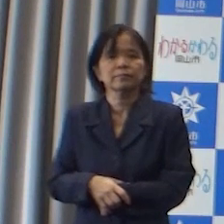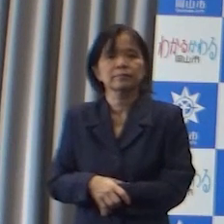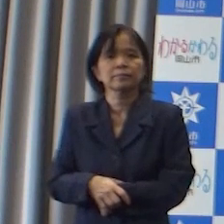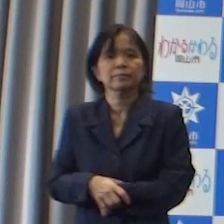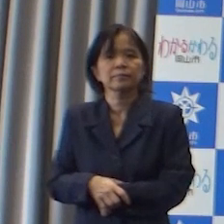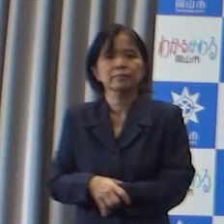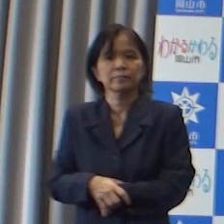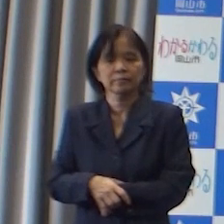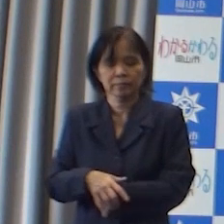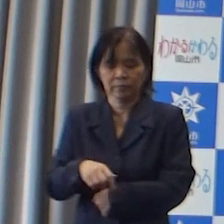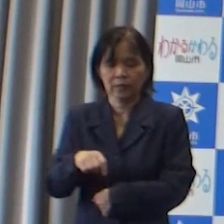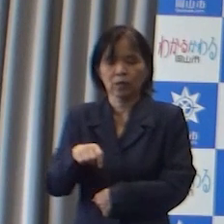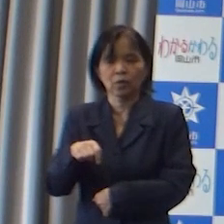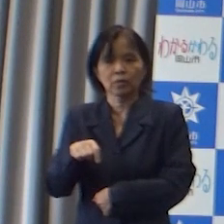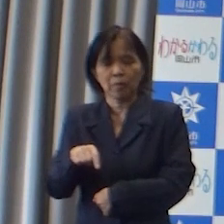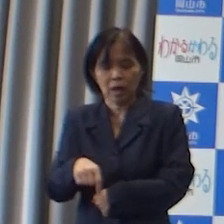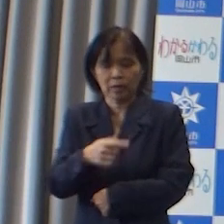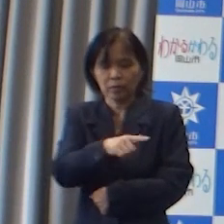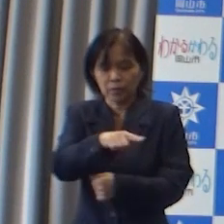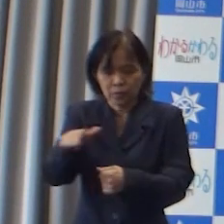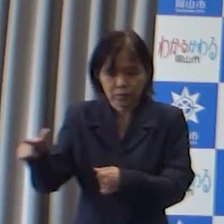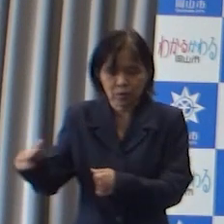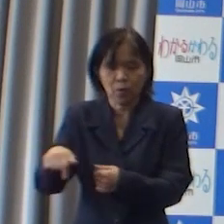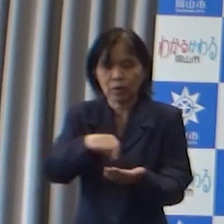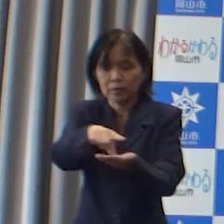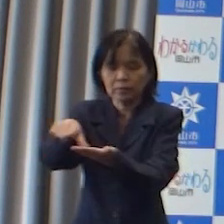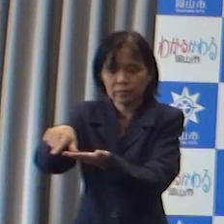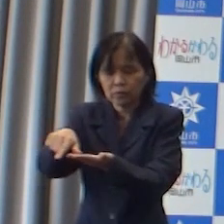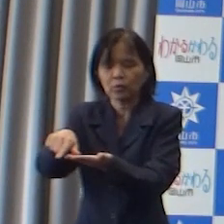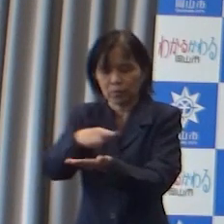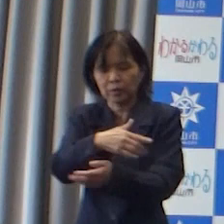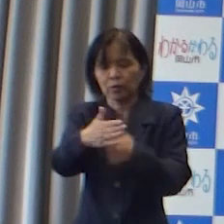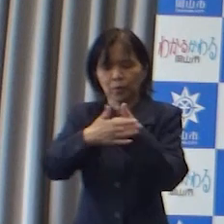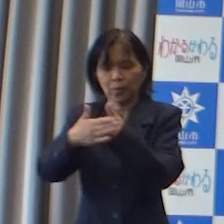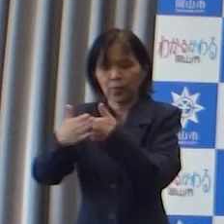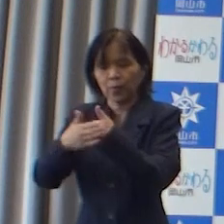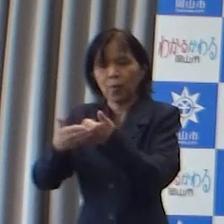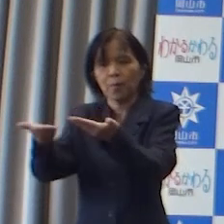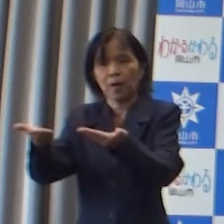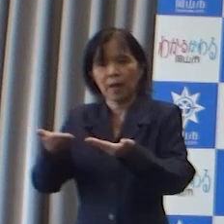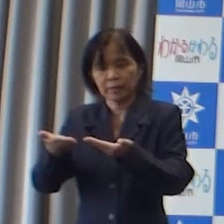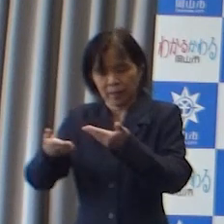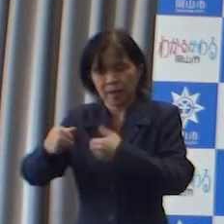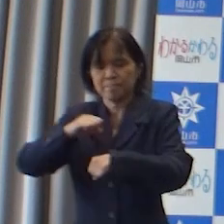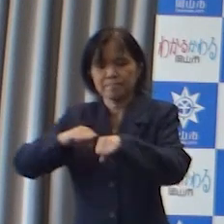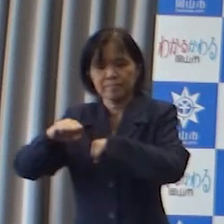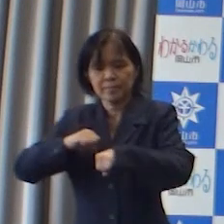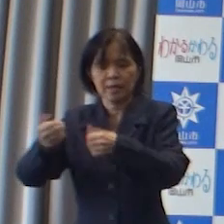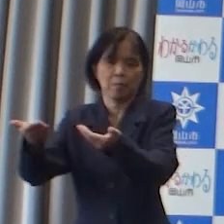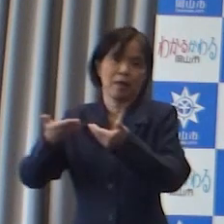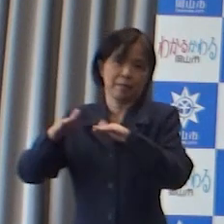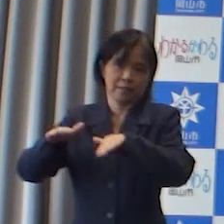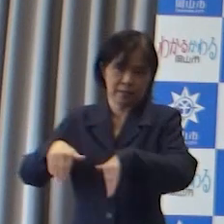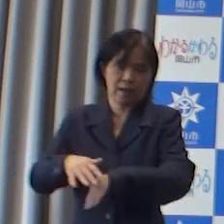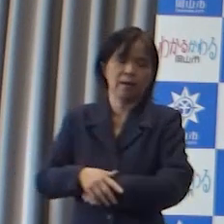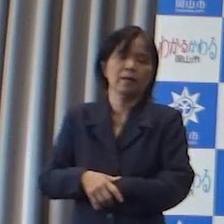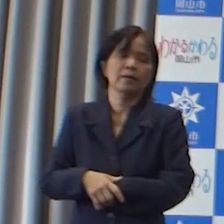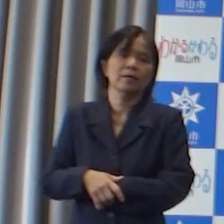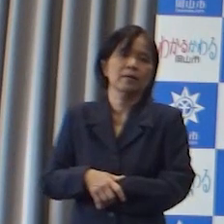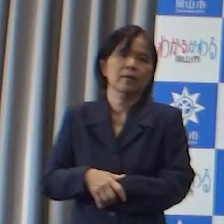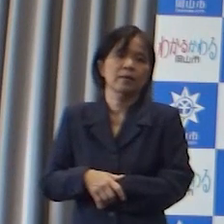地権者の方も非常に有効的に対応していただき、動いたところでありますが、